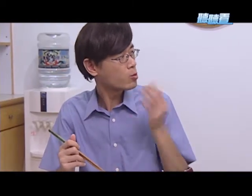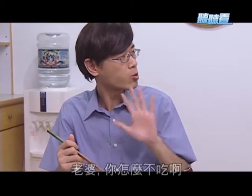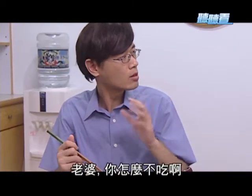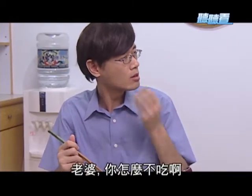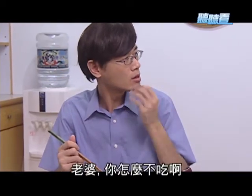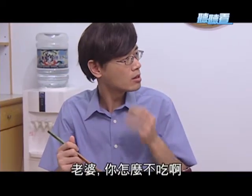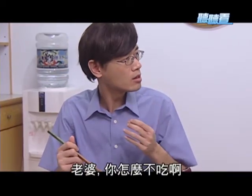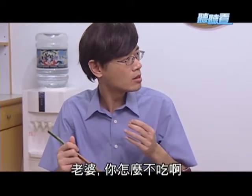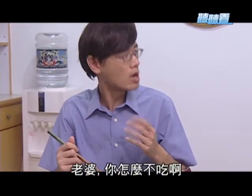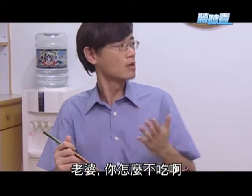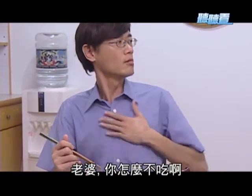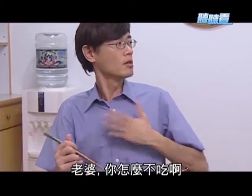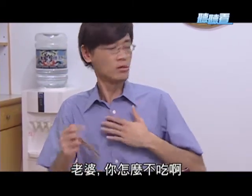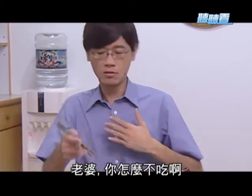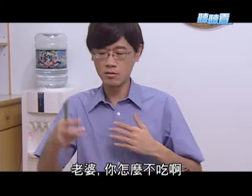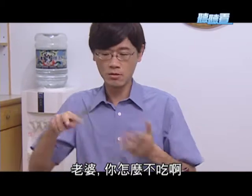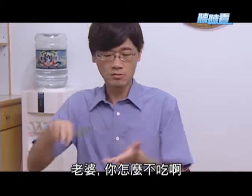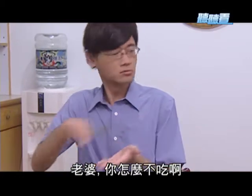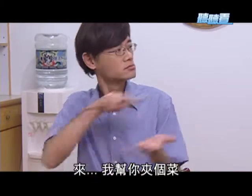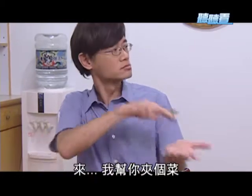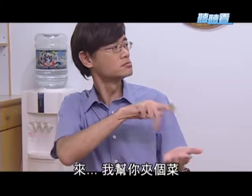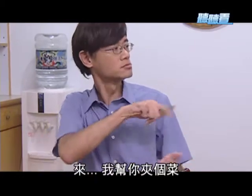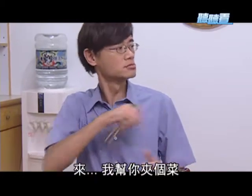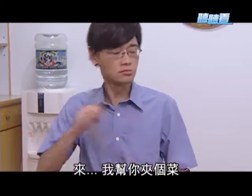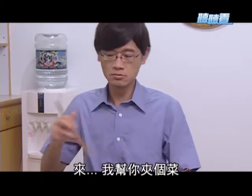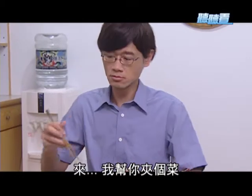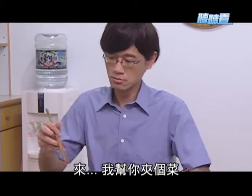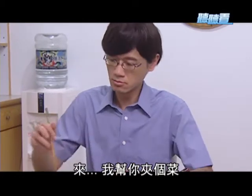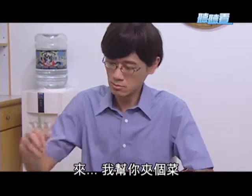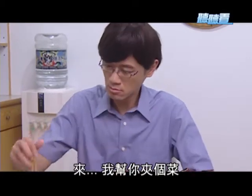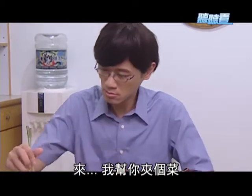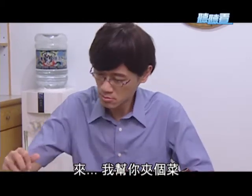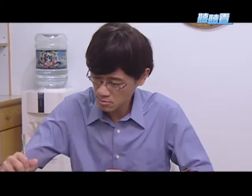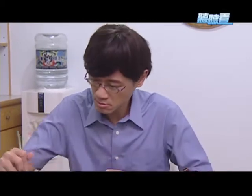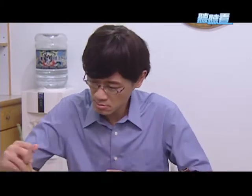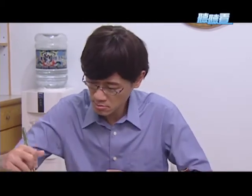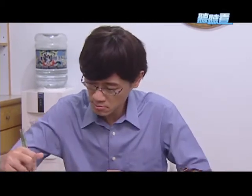老婆啊，你怎么不吃啊？来来来，我帮你夹个菜啊。嗯，